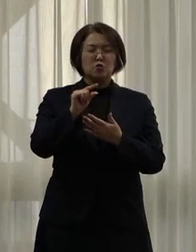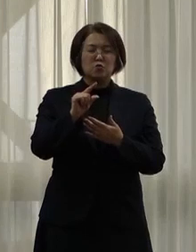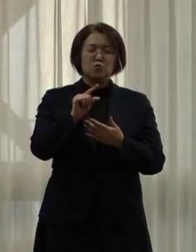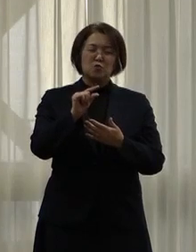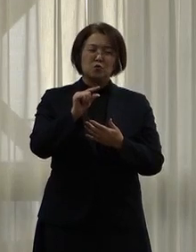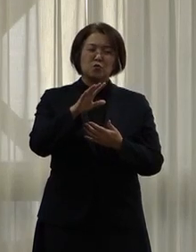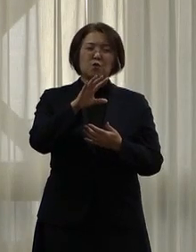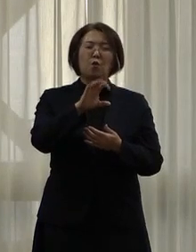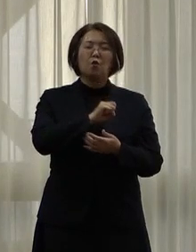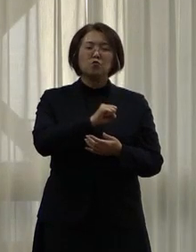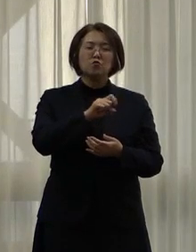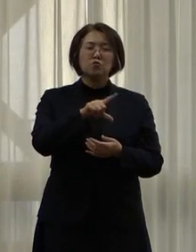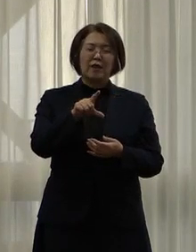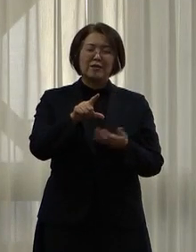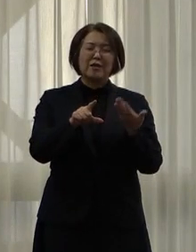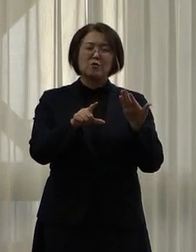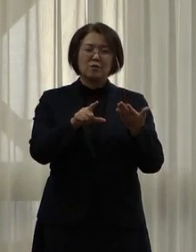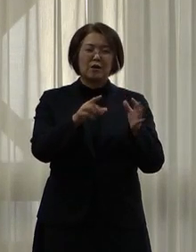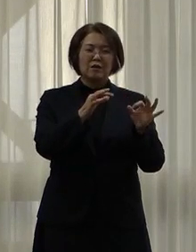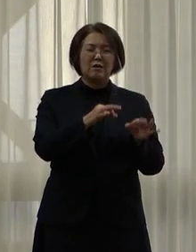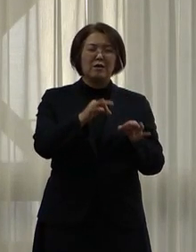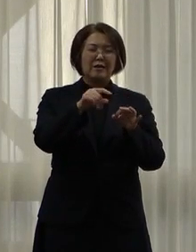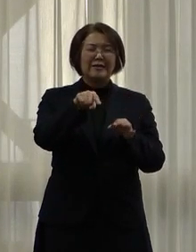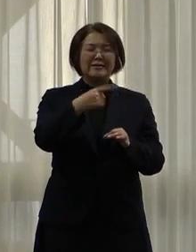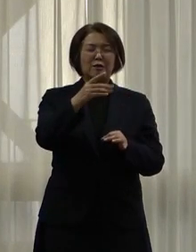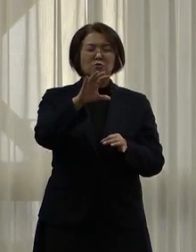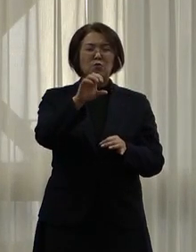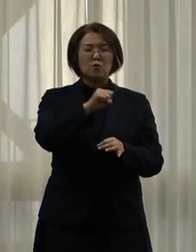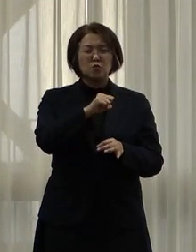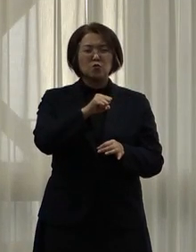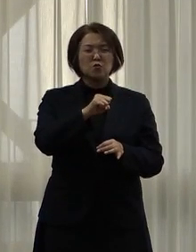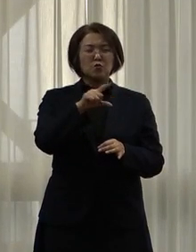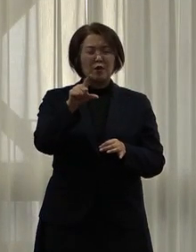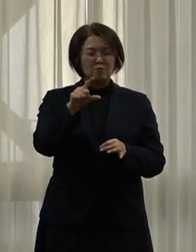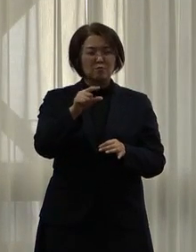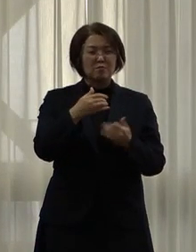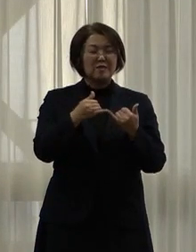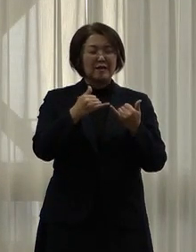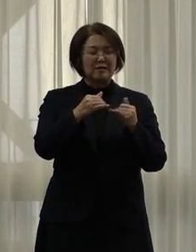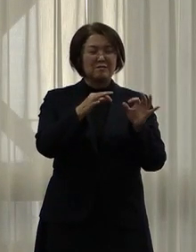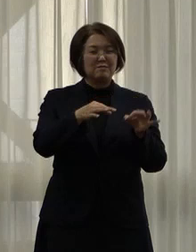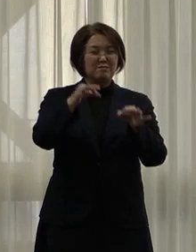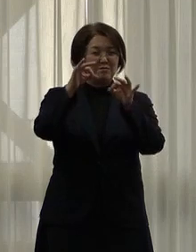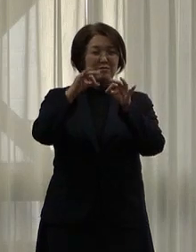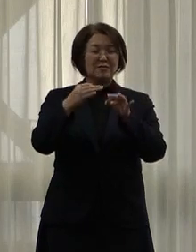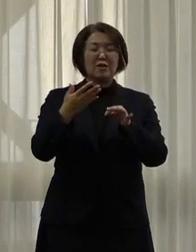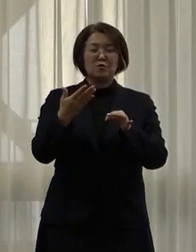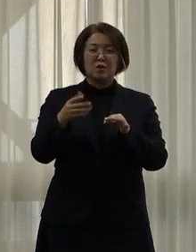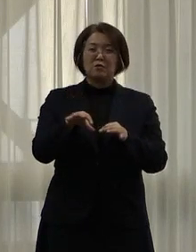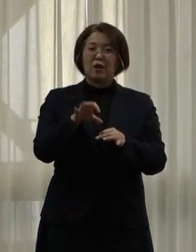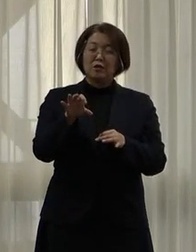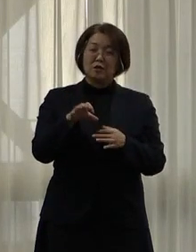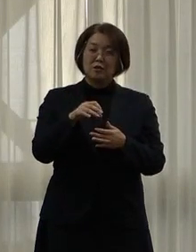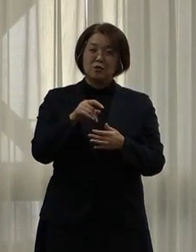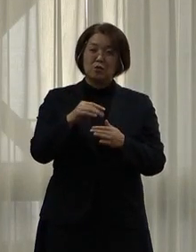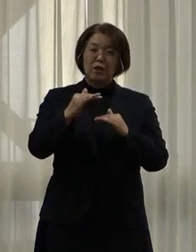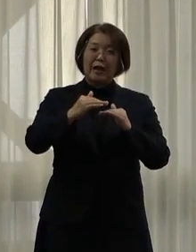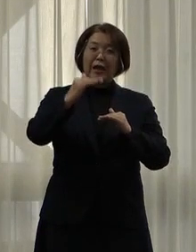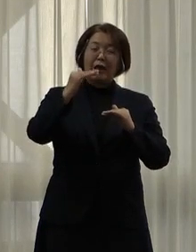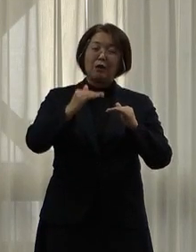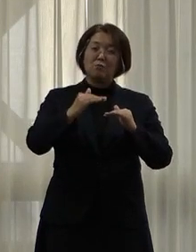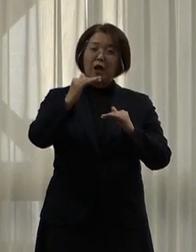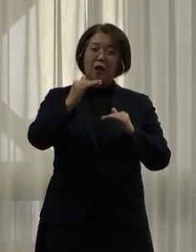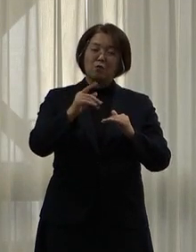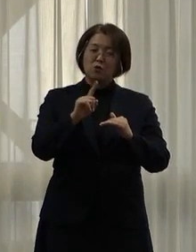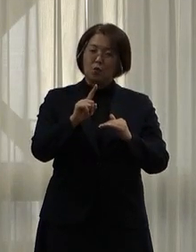は、大幅にその100億円台いってしまうのかとか、そこら辺の見積もりの幅はいかんでし